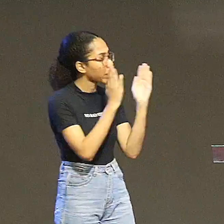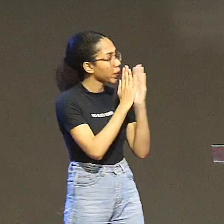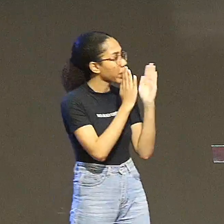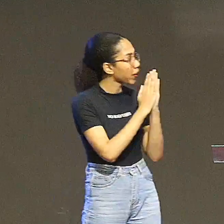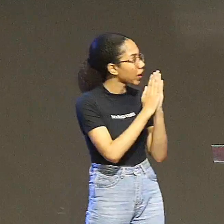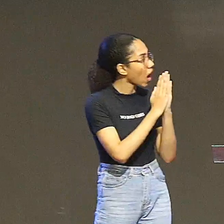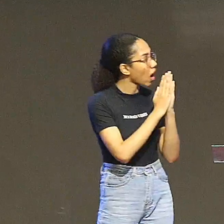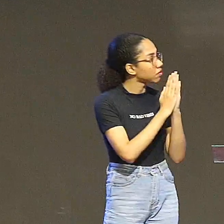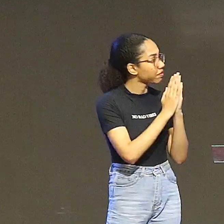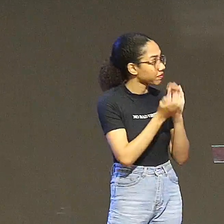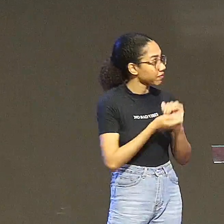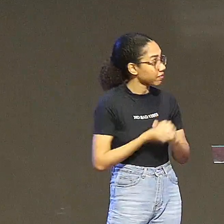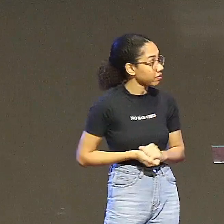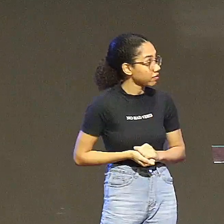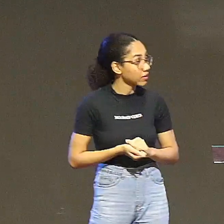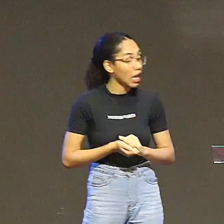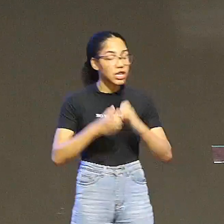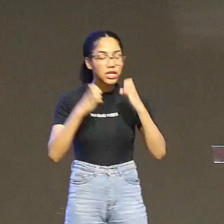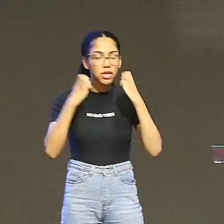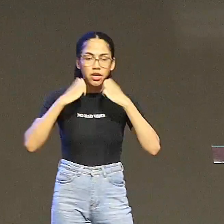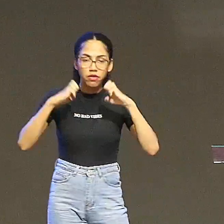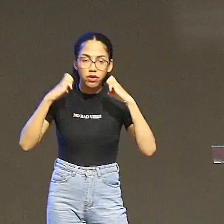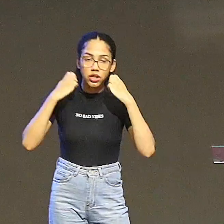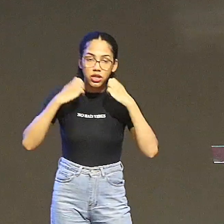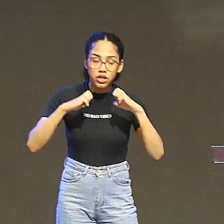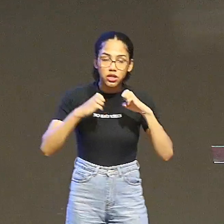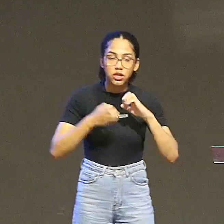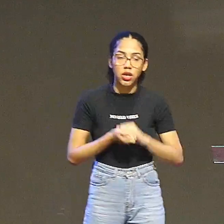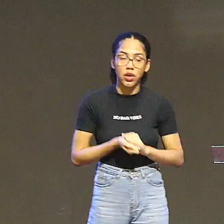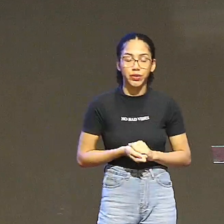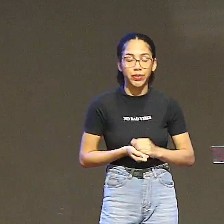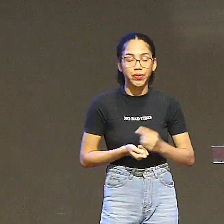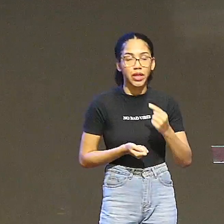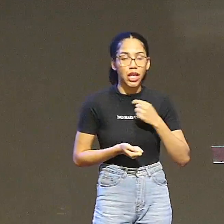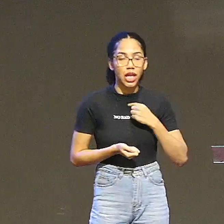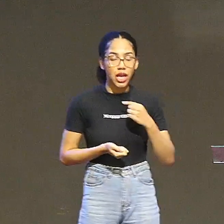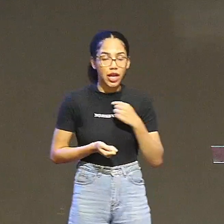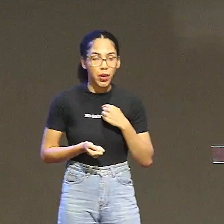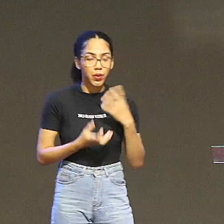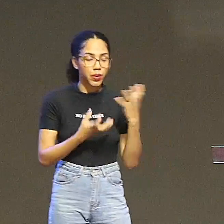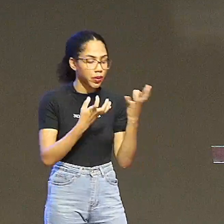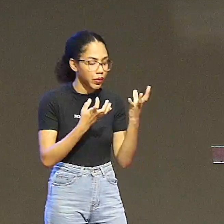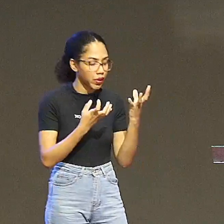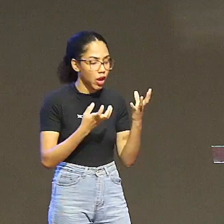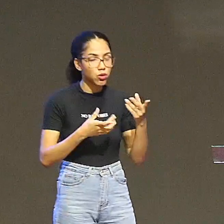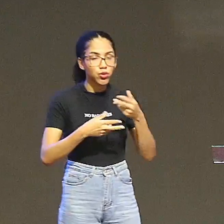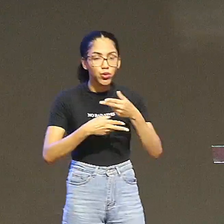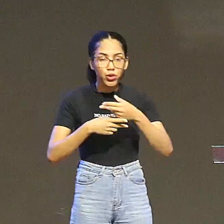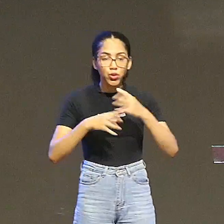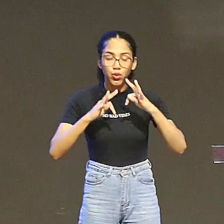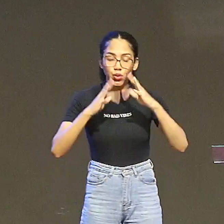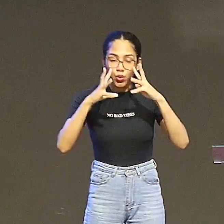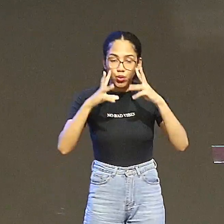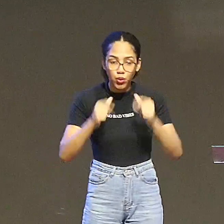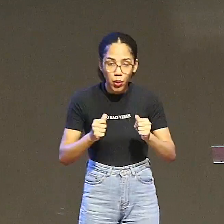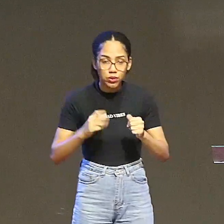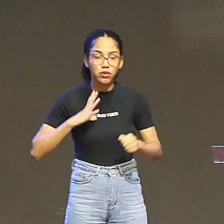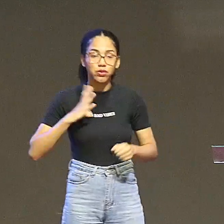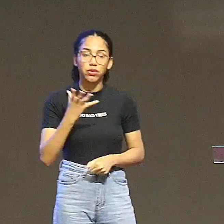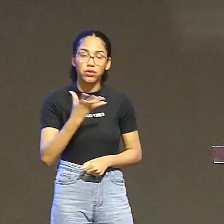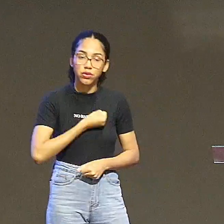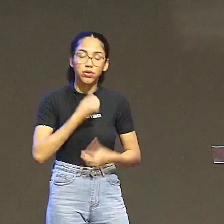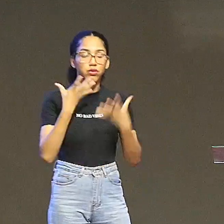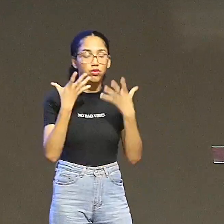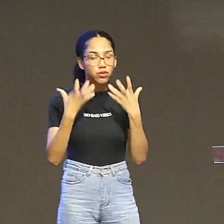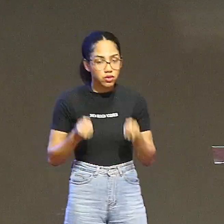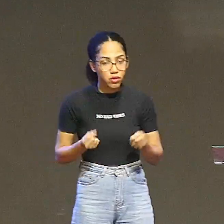movo sempre de maneira evangelística eu não aceito alguém indo pro inferno na minha frente sem dar a chance de aceitar Jesus você que ainda não recebeu o poder de se